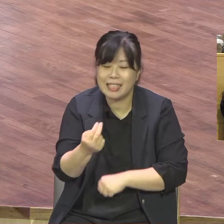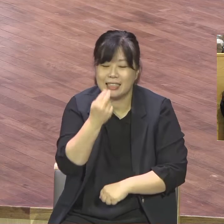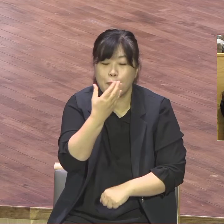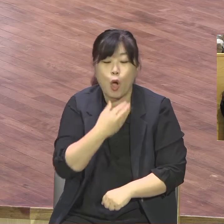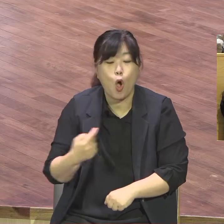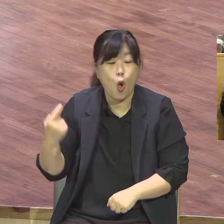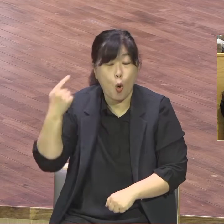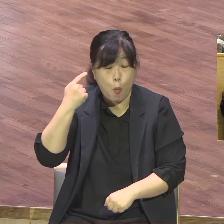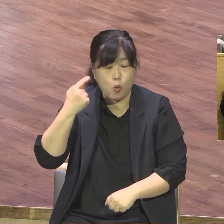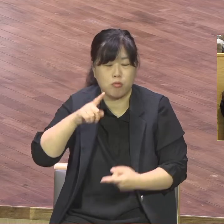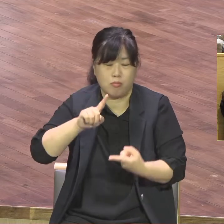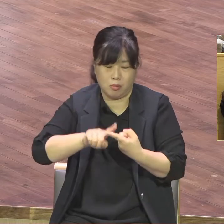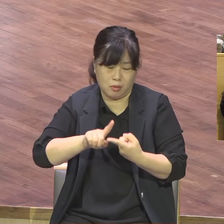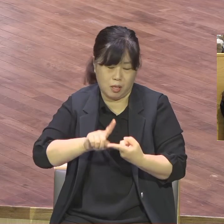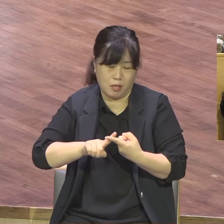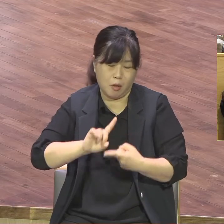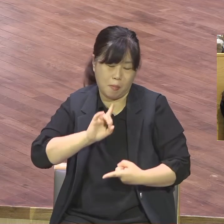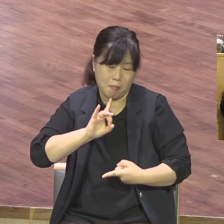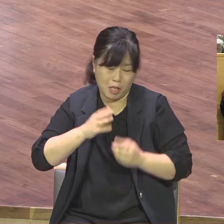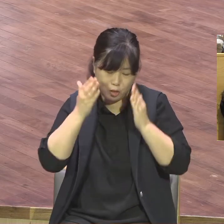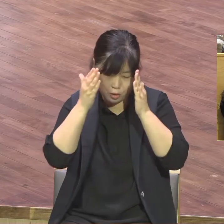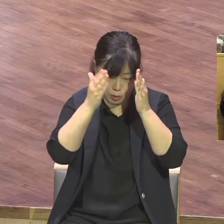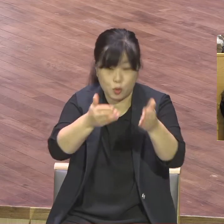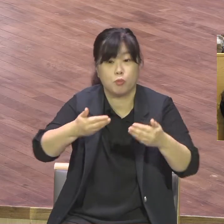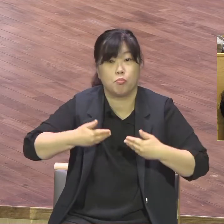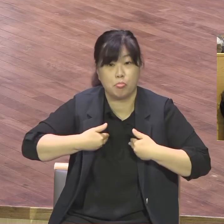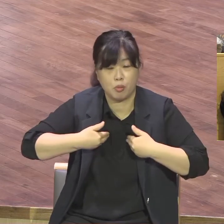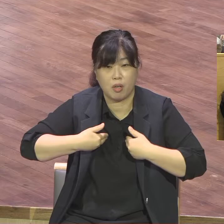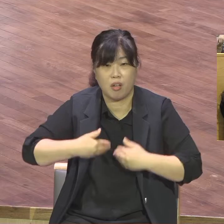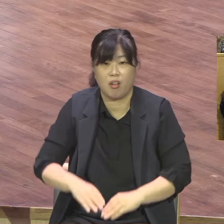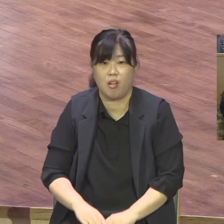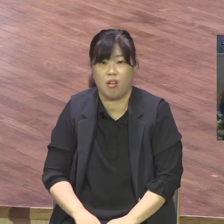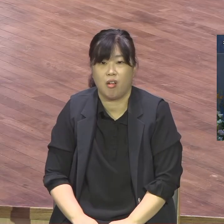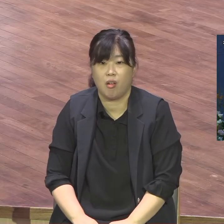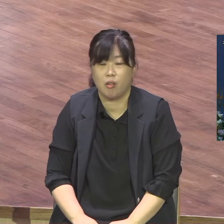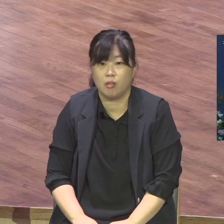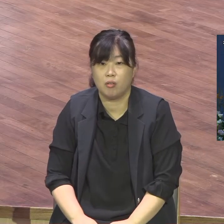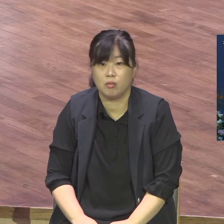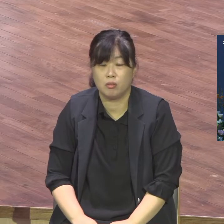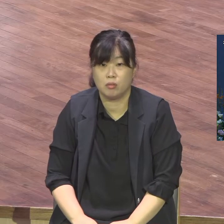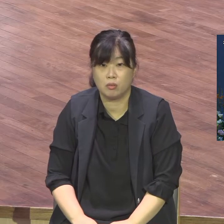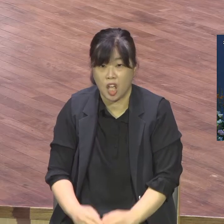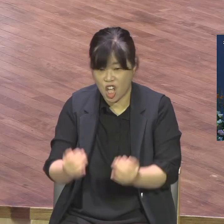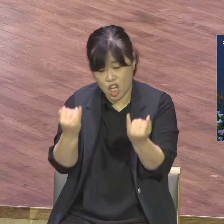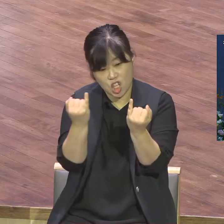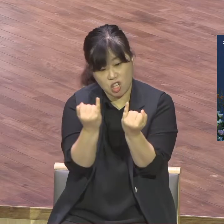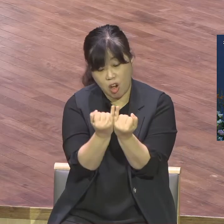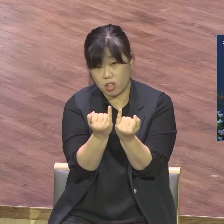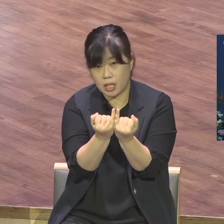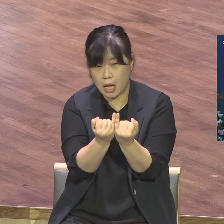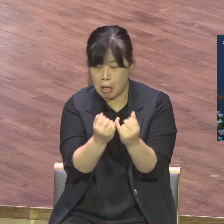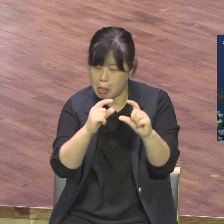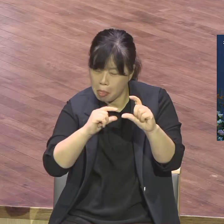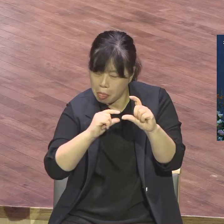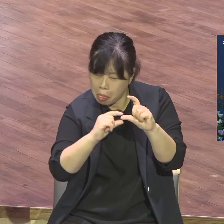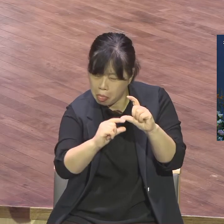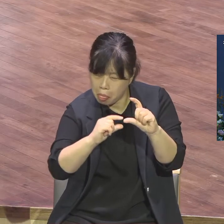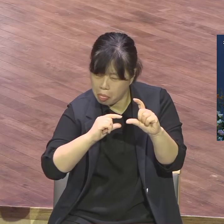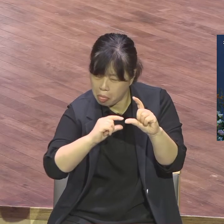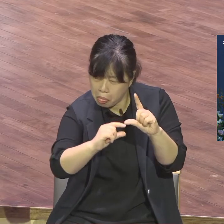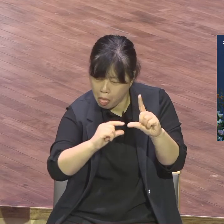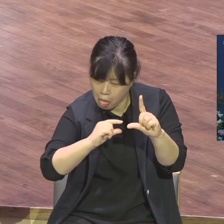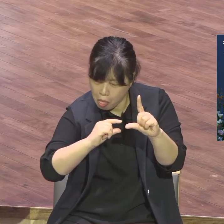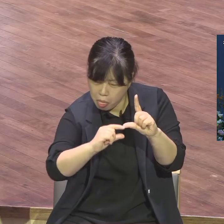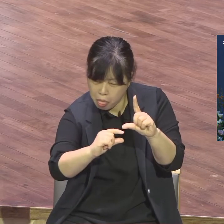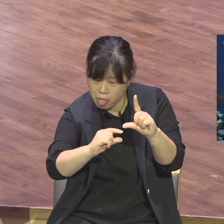않은 복음의 유익이 하나님나라 확장이라는 잣대를 가지고 봐야 되는데 여성 가운데 사역 잘하는